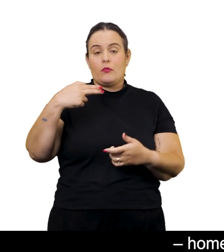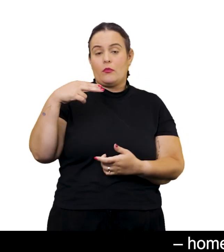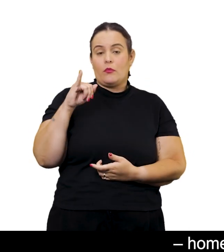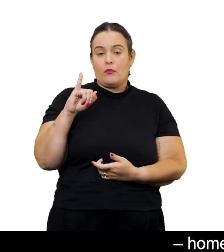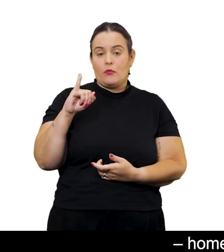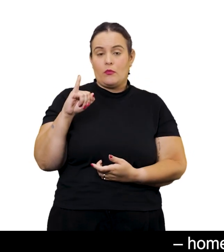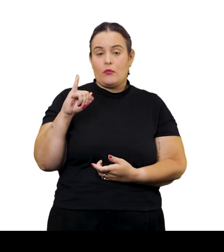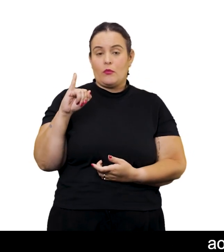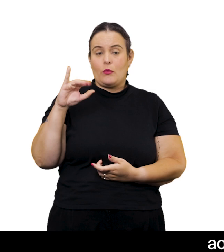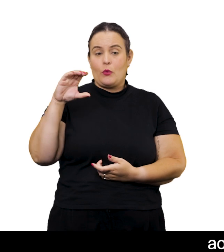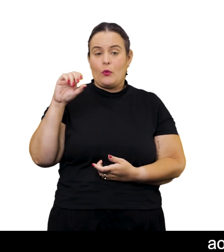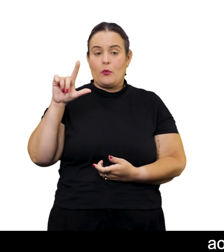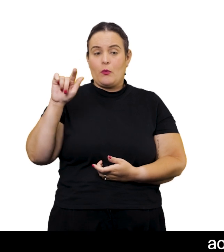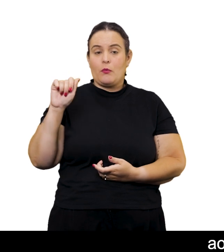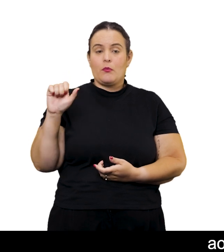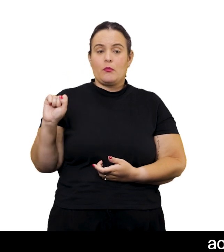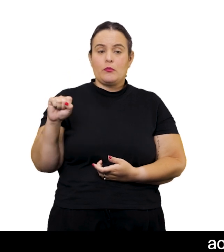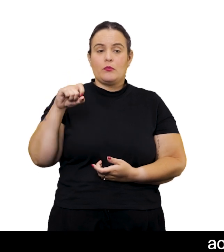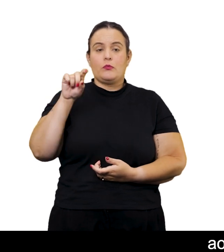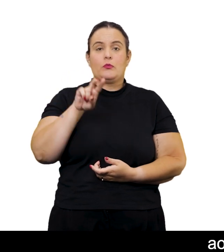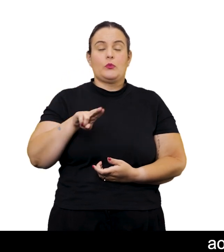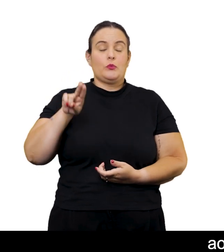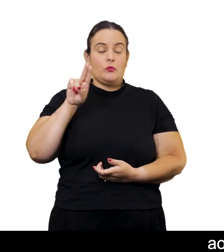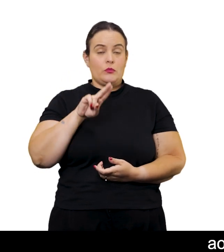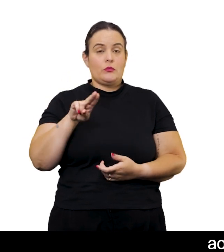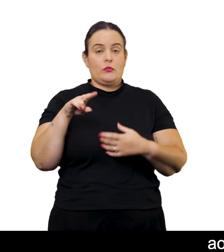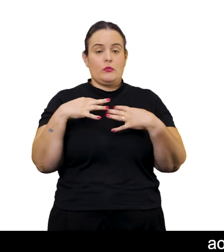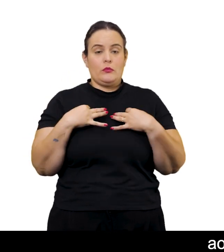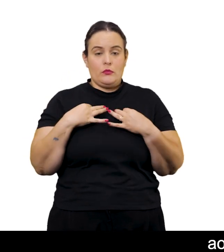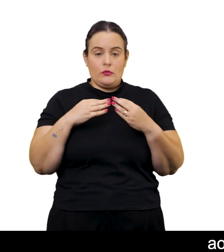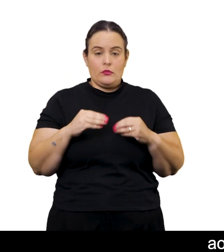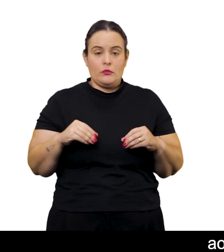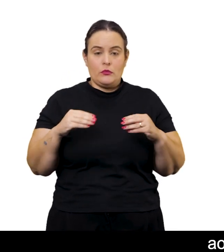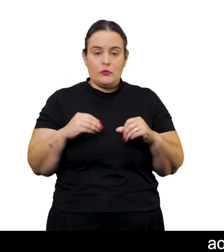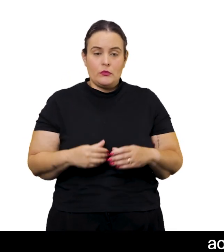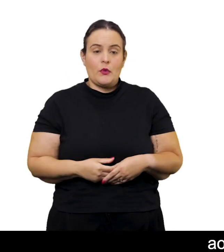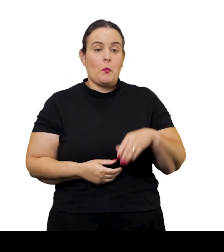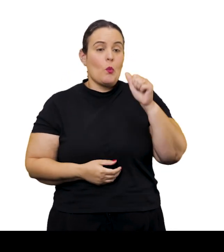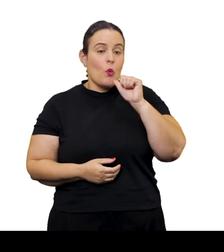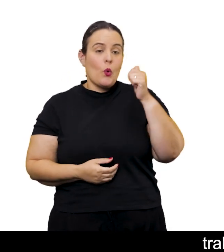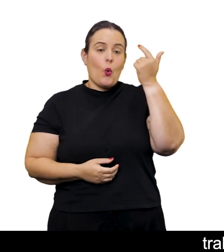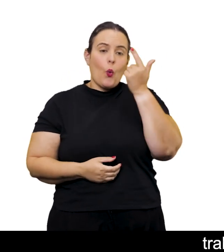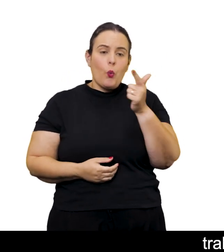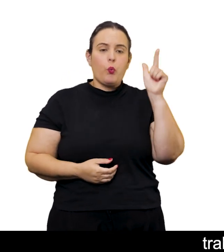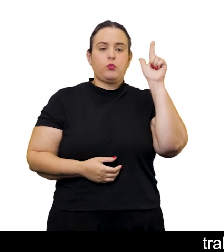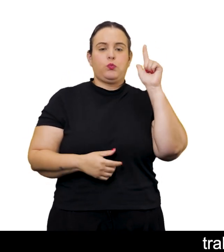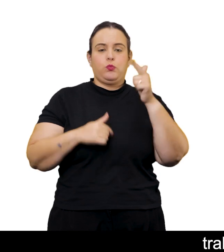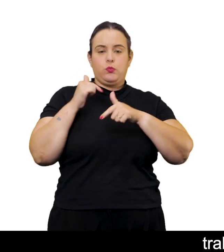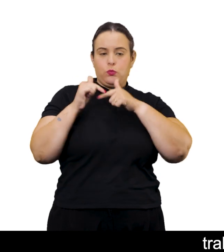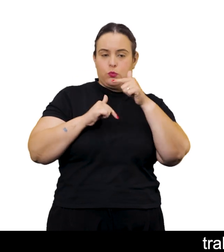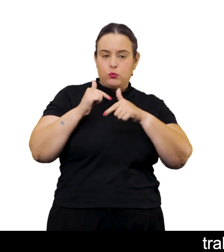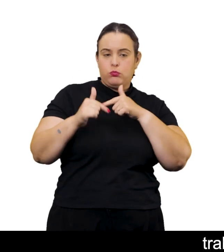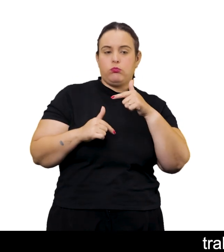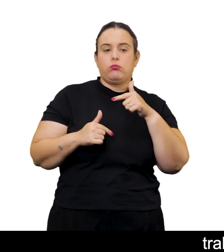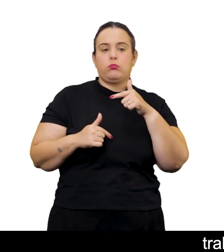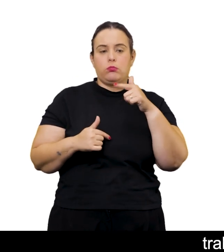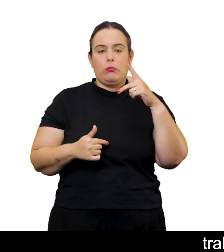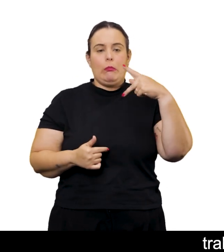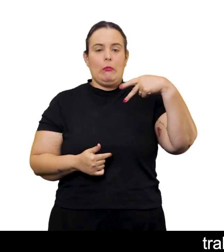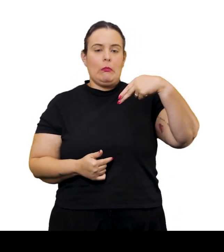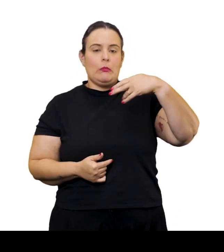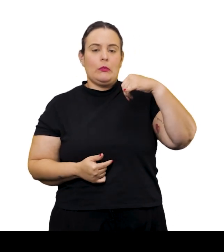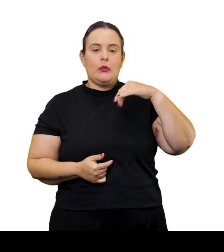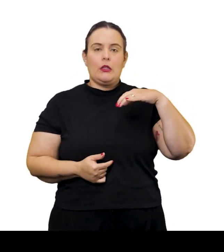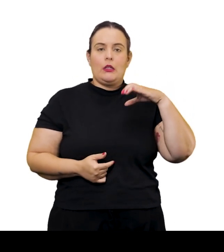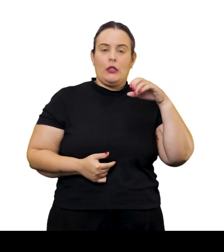usam tecidos, ao passo que mulheres, como Beverly Buchanan e Nick Green, trabalham com concreto, pedra e